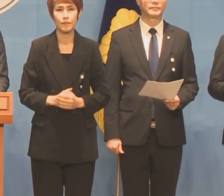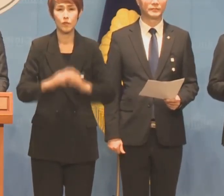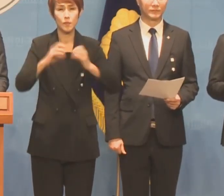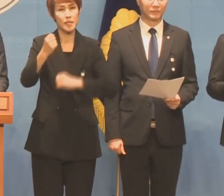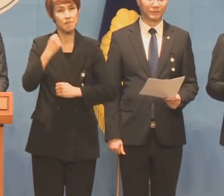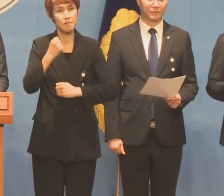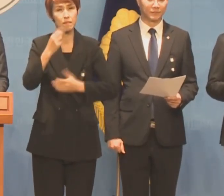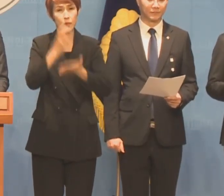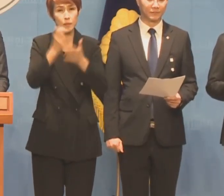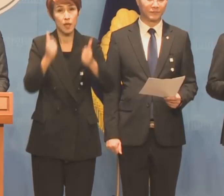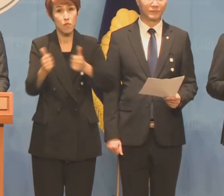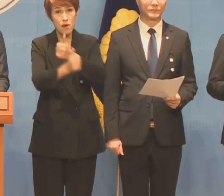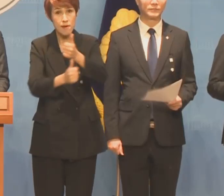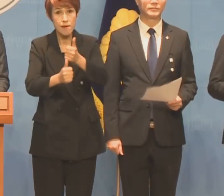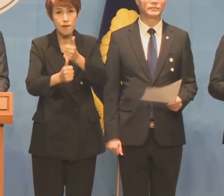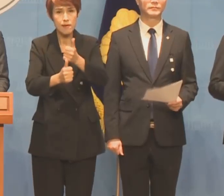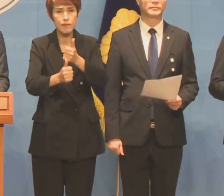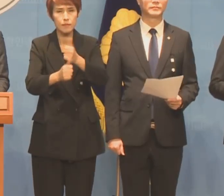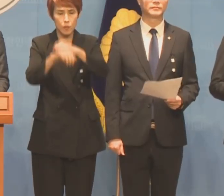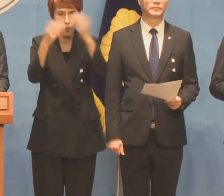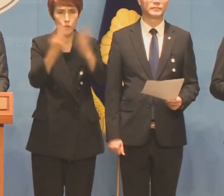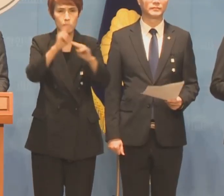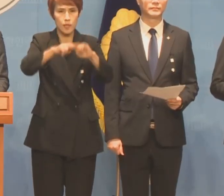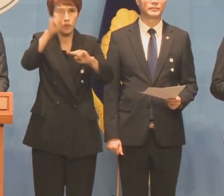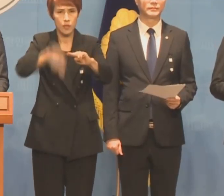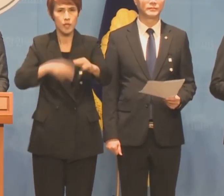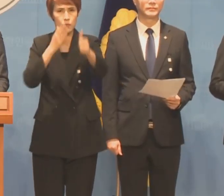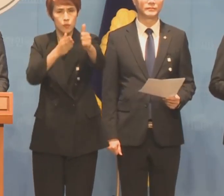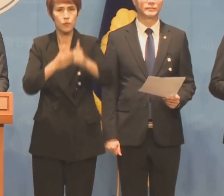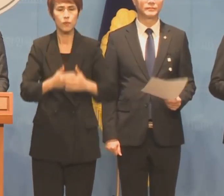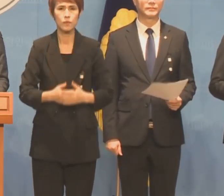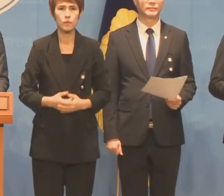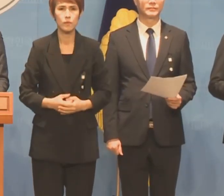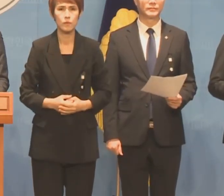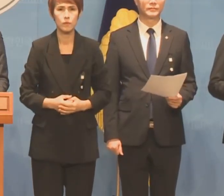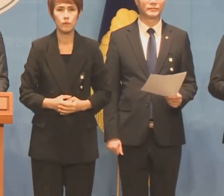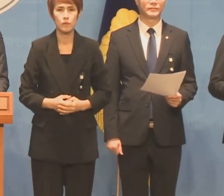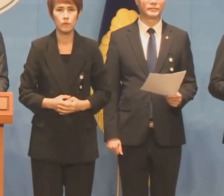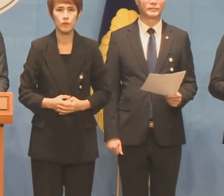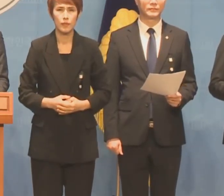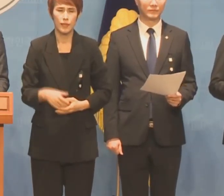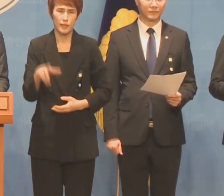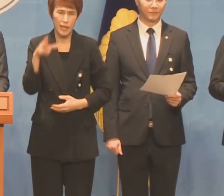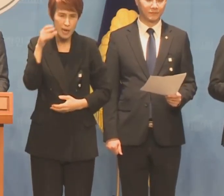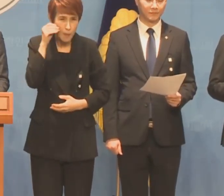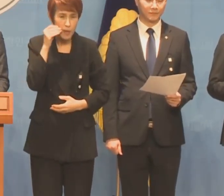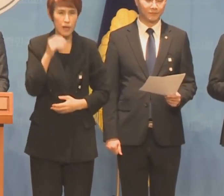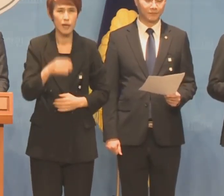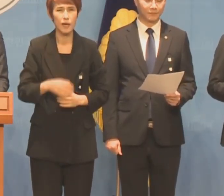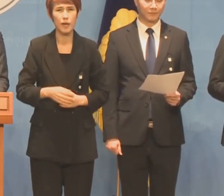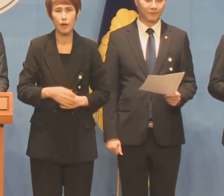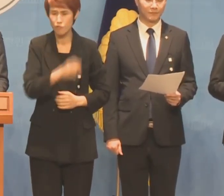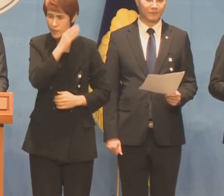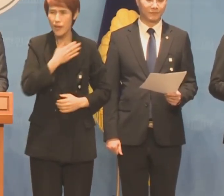국민의힘 법사위원들은 모두 사퇴하십시오. 제발 부끄러운 줄 아십시오.